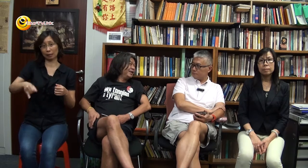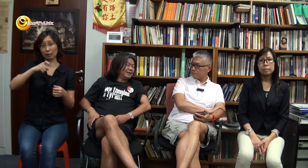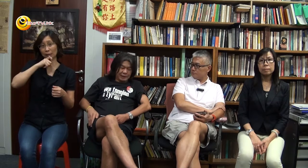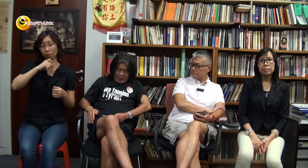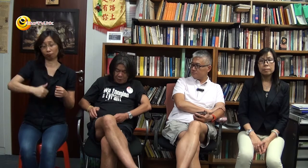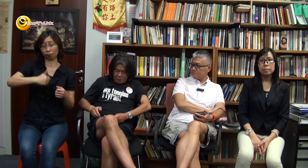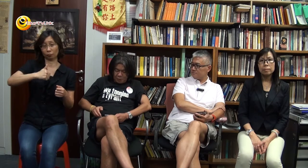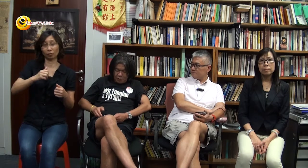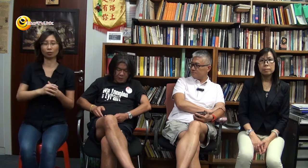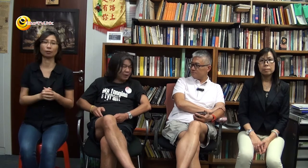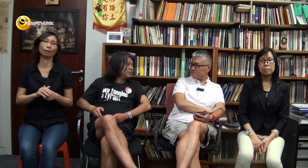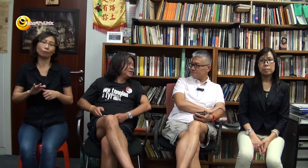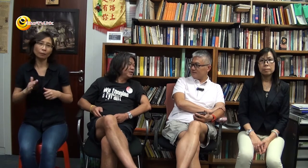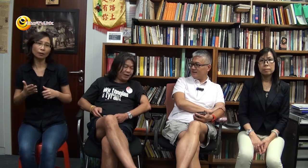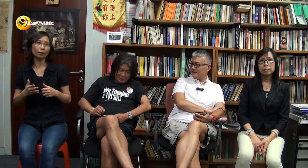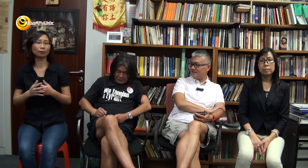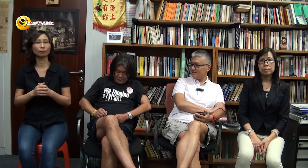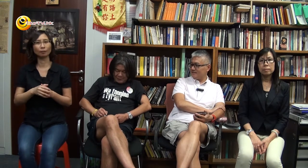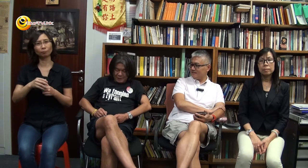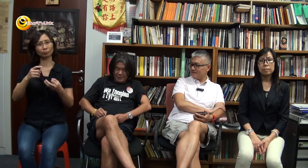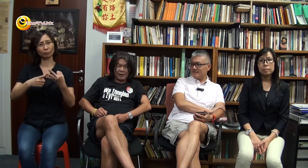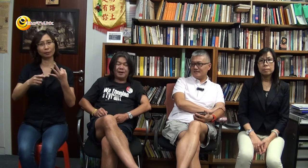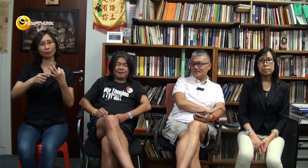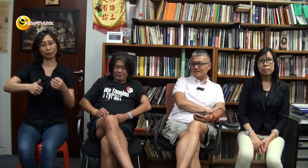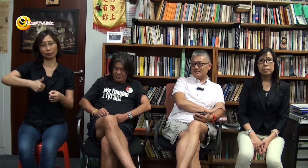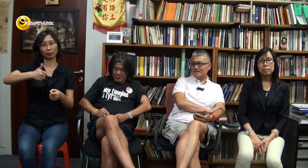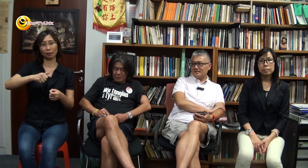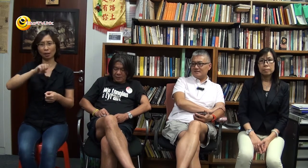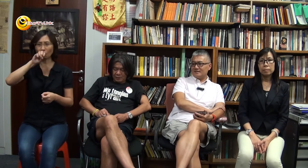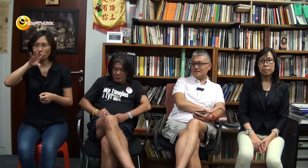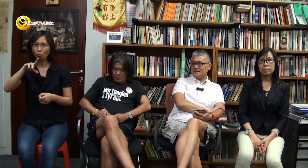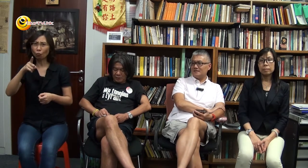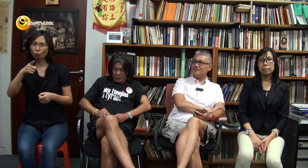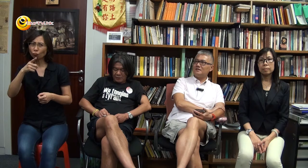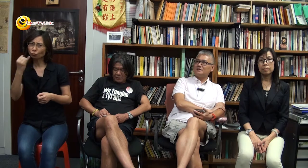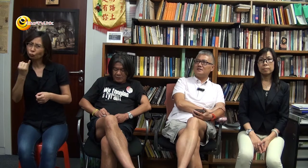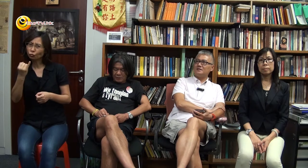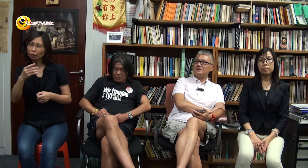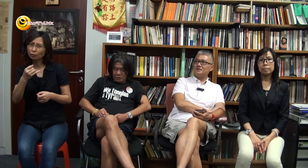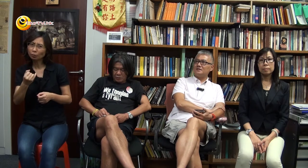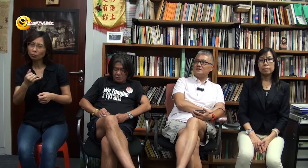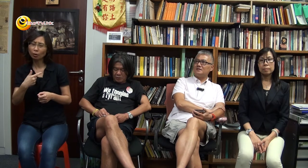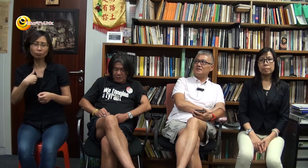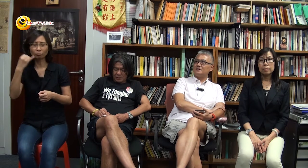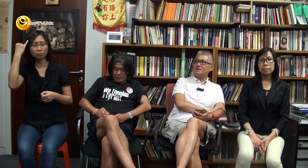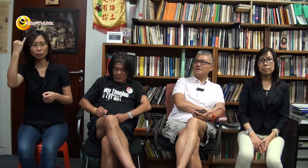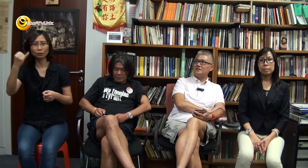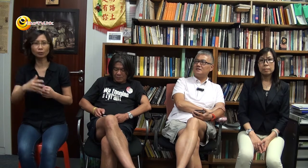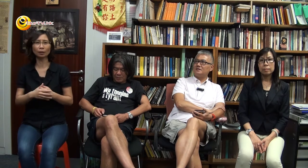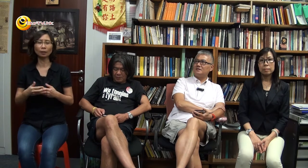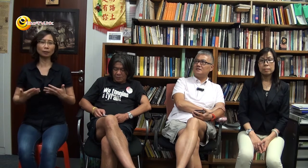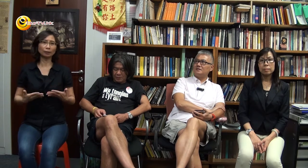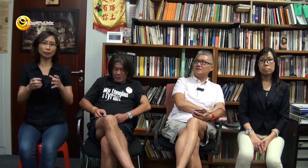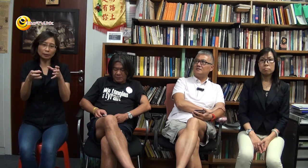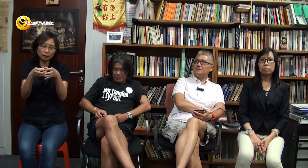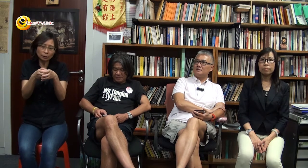係咪？曾經打過小報告咧，亦都唔知嘅喎。啊，呢個就係而家我哋即係小圈子選舉嘅問題，就係